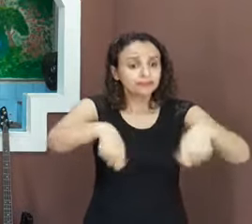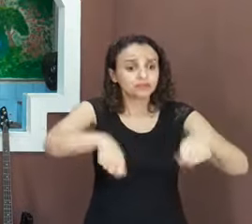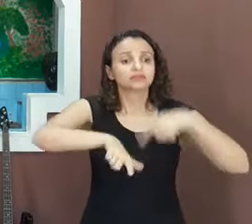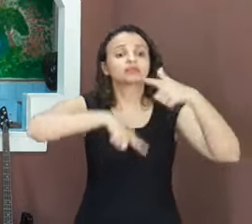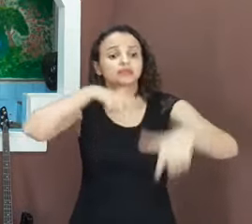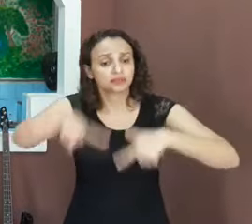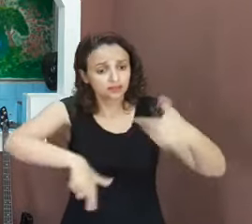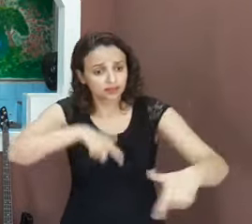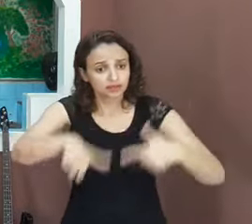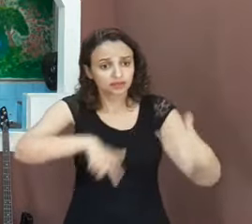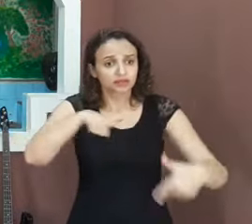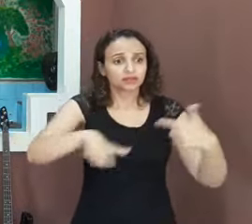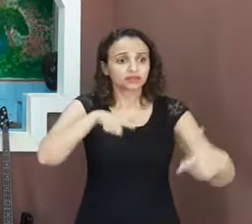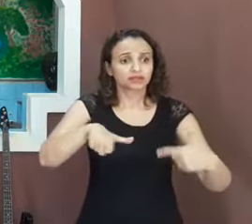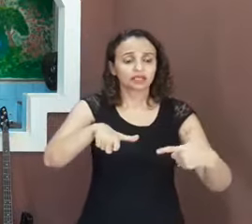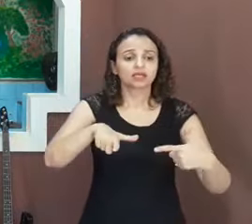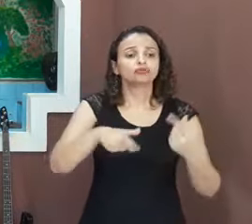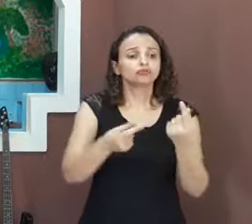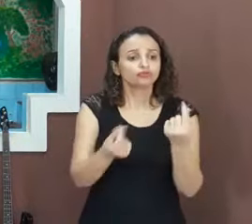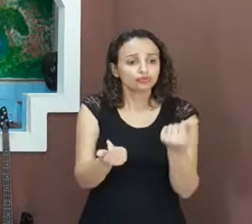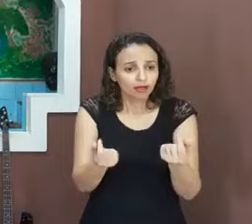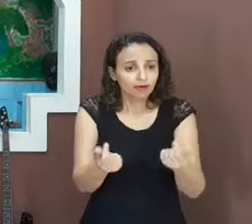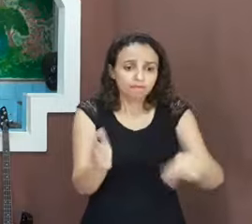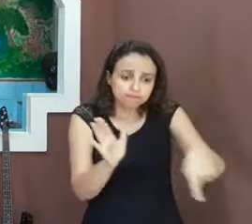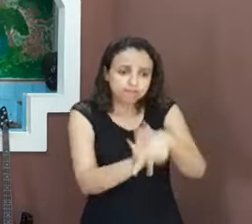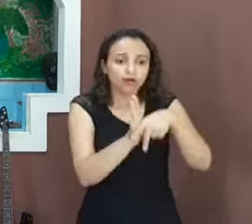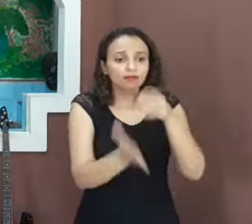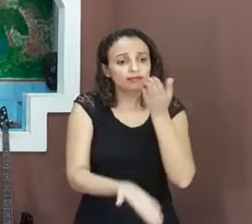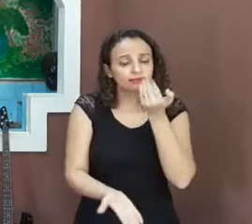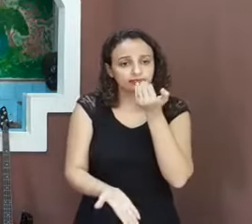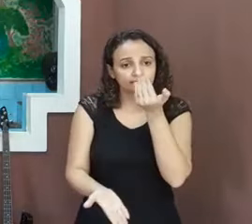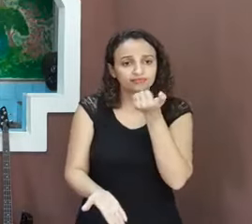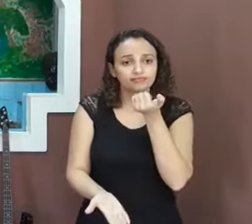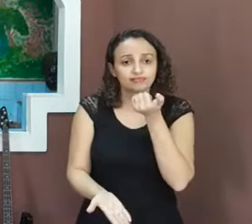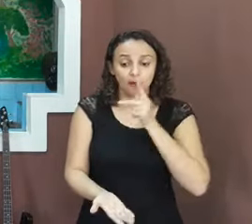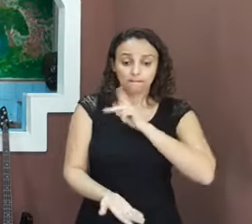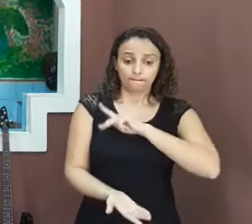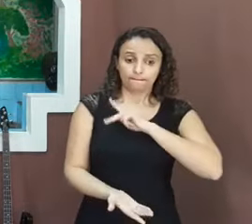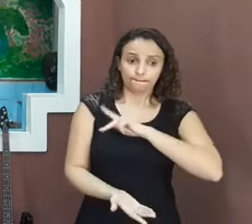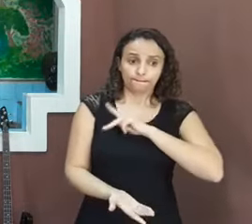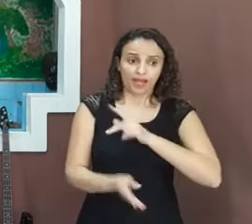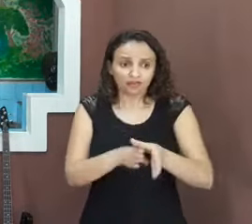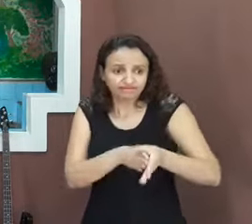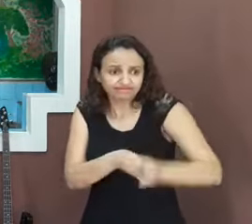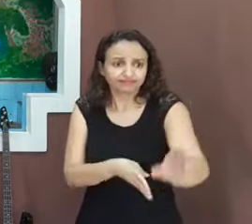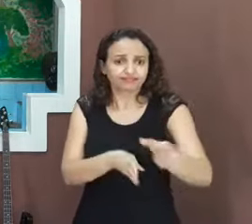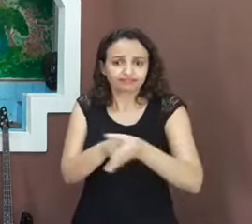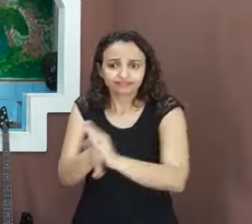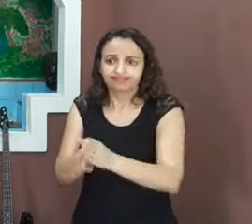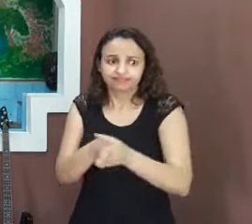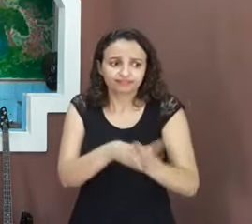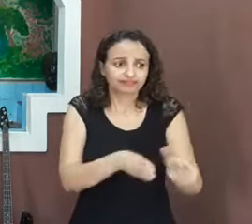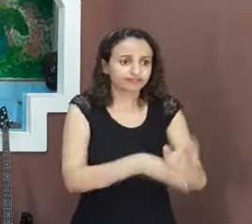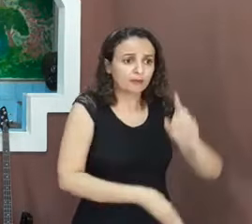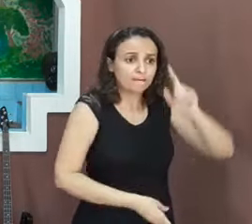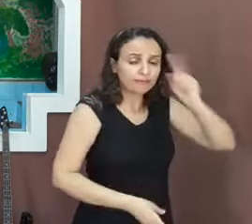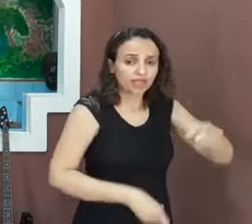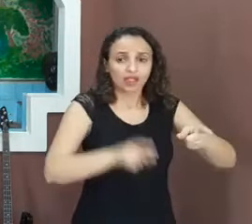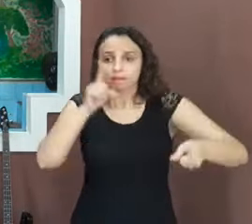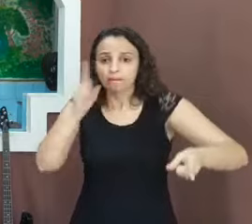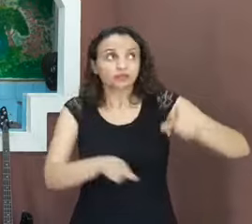e ganhassem o próprio sustento. Olha o que ele diz: a tais pessoas ordenamos e exortamos no Senhor. Eu ordeno e eu exorto